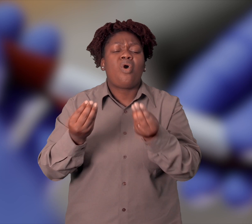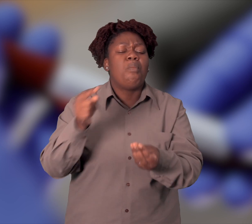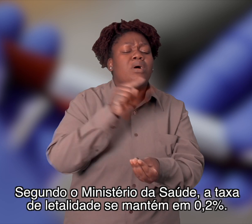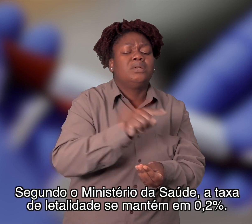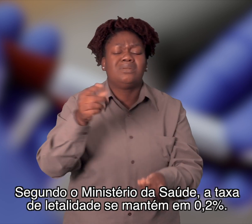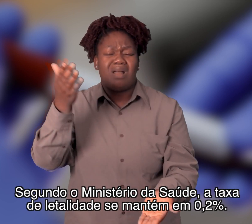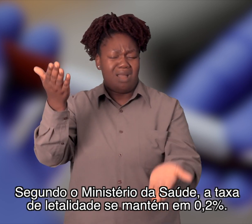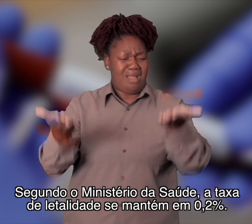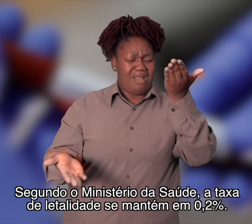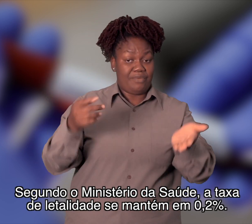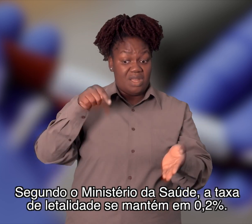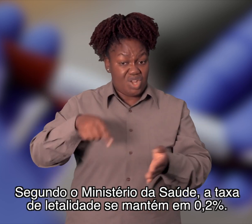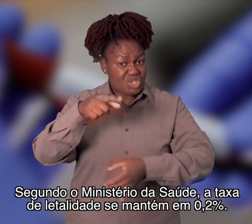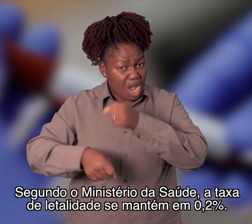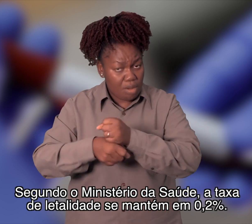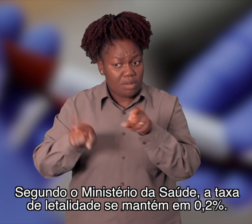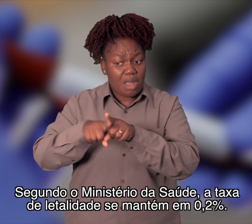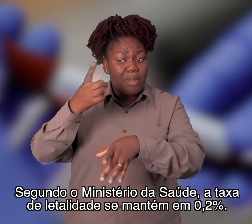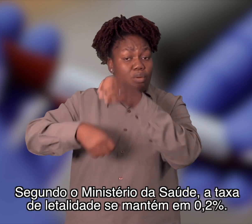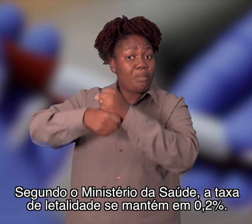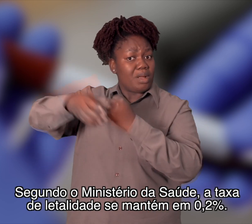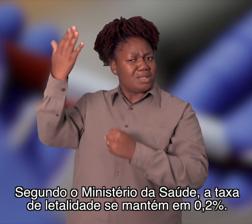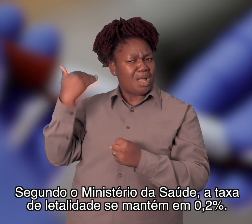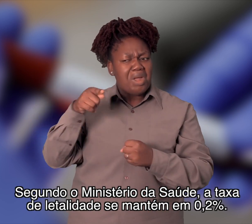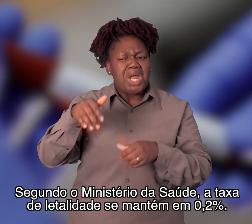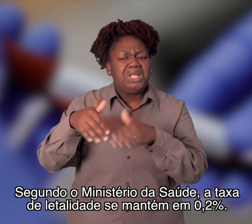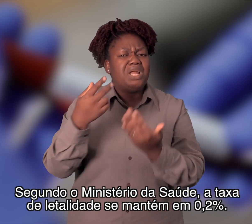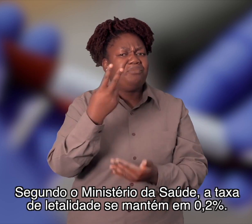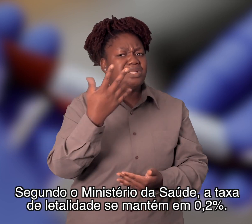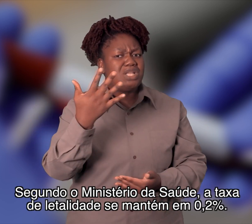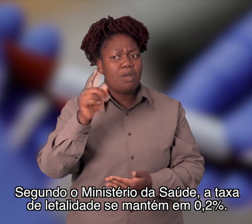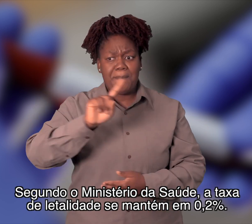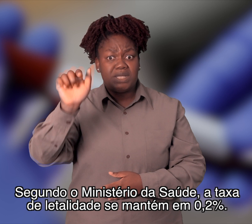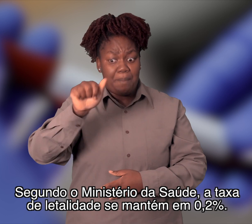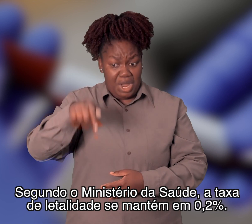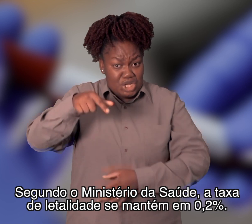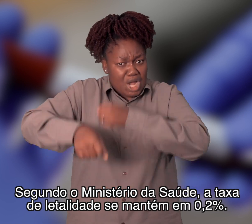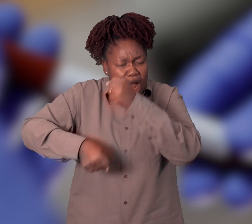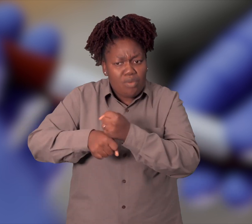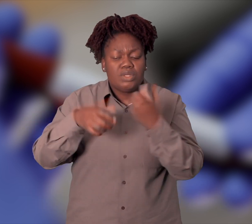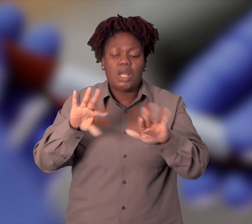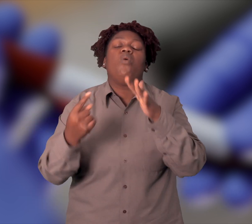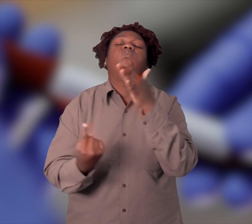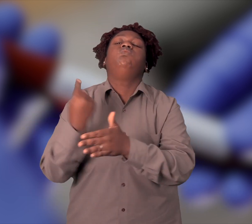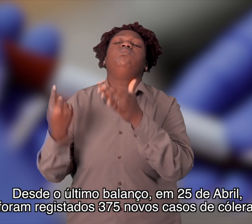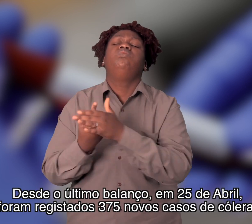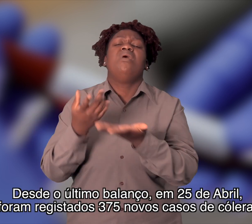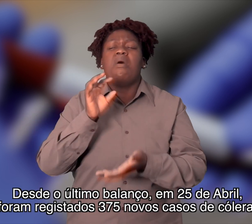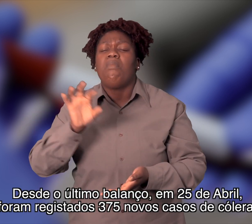Segundo o Ministério da Saúde, a taxa de letalidade se mantém em 0,2%. Desde o último